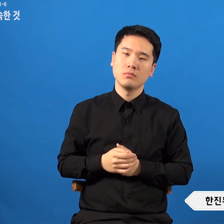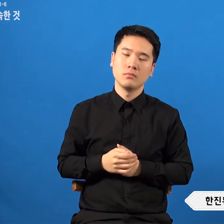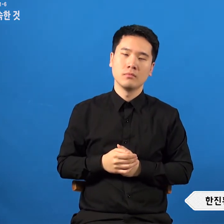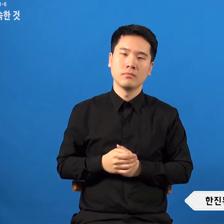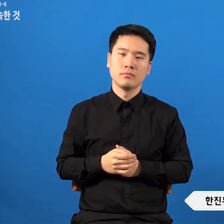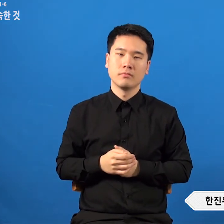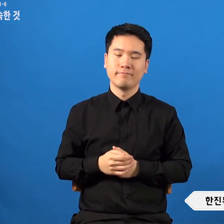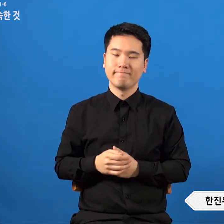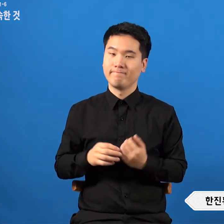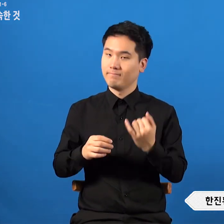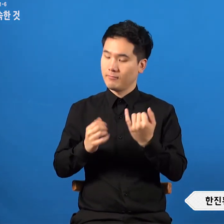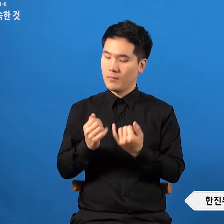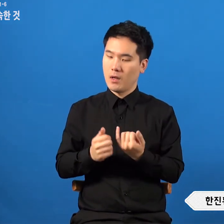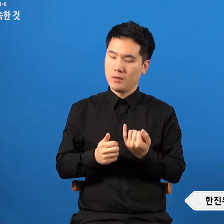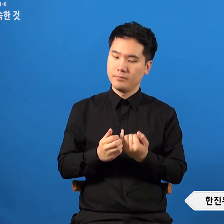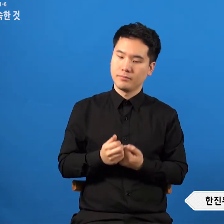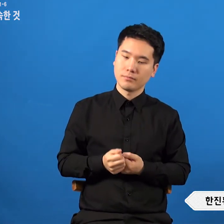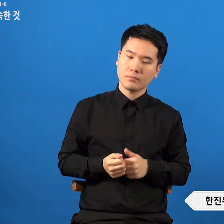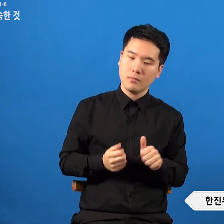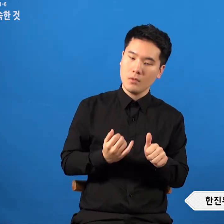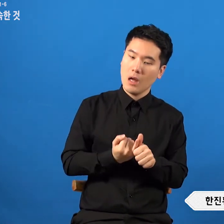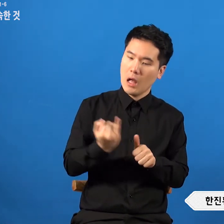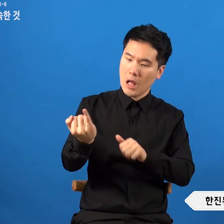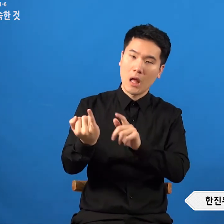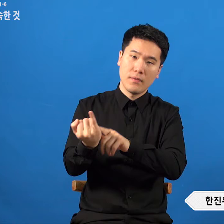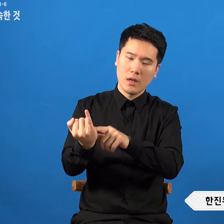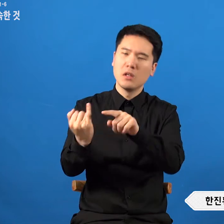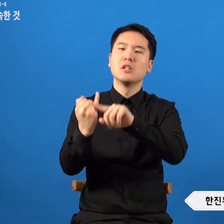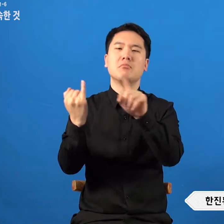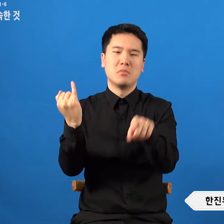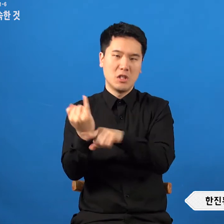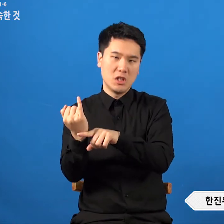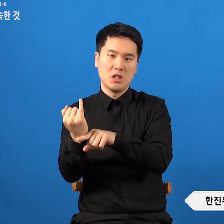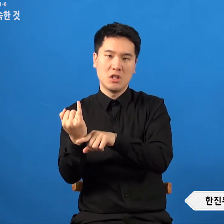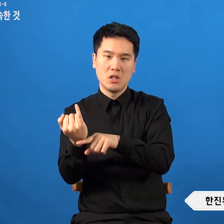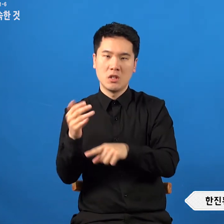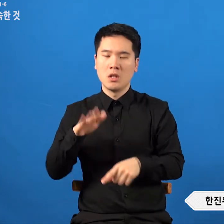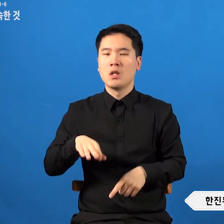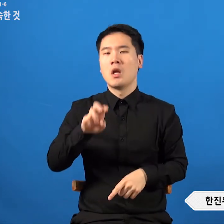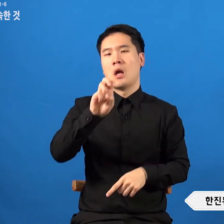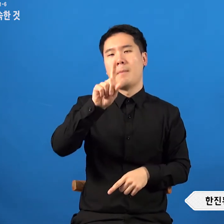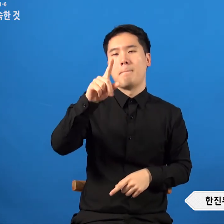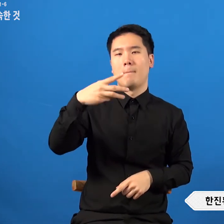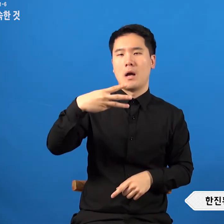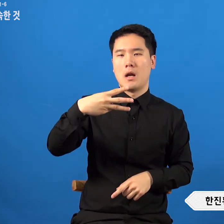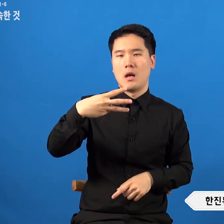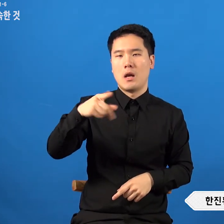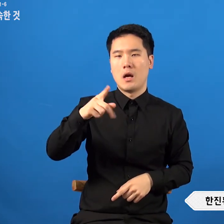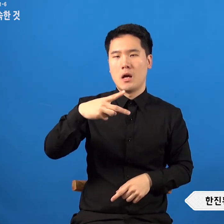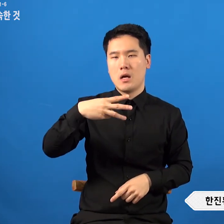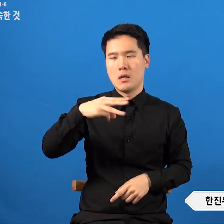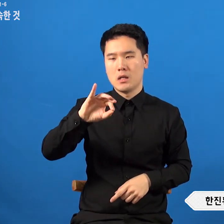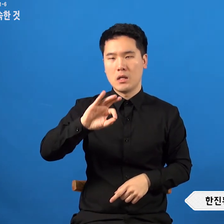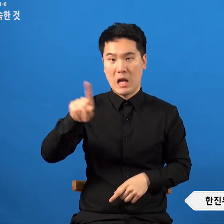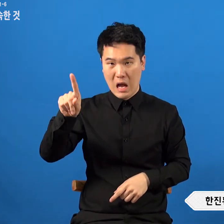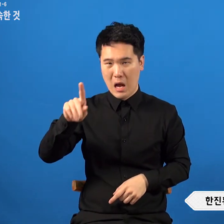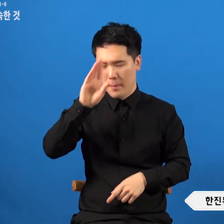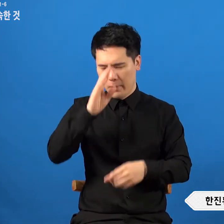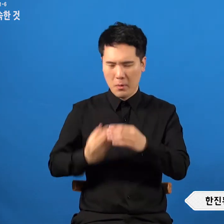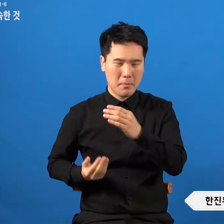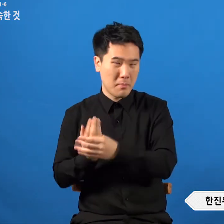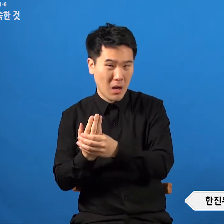설상가상으로 임신해 있던 아내가 말라리아에 걸려서 아기를 낳고는 며칠 만에 죽고 말았습니다.